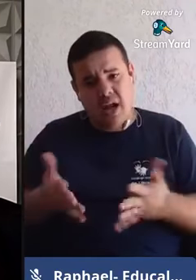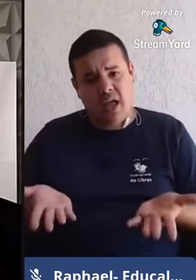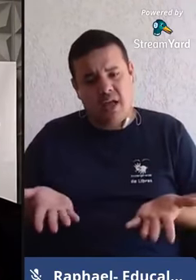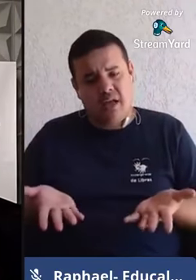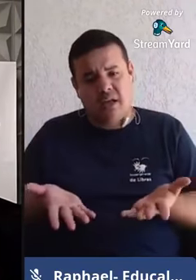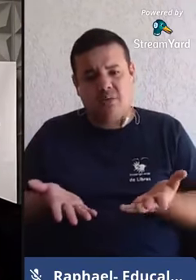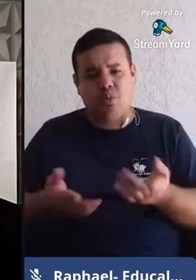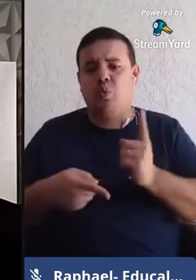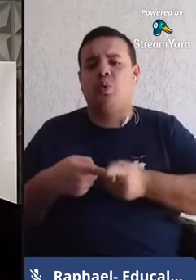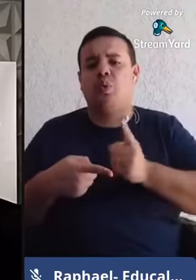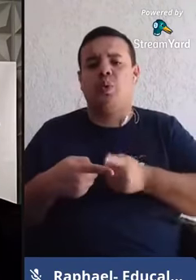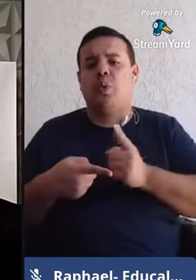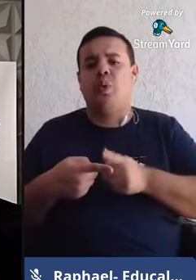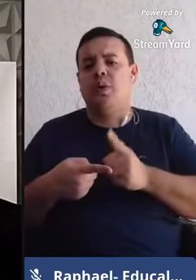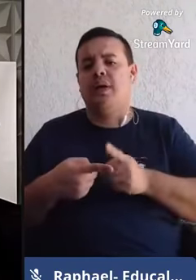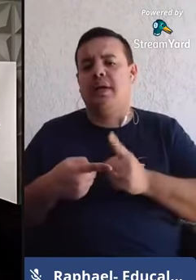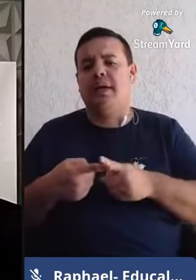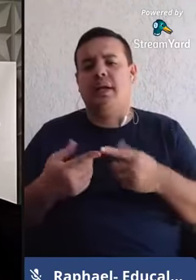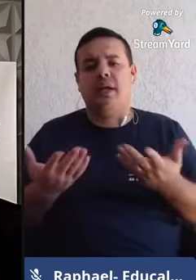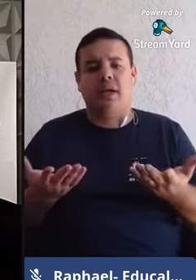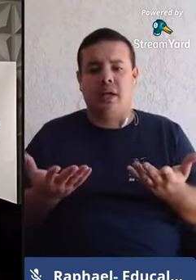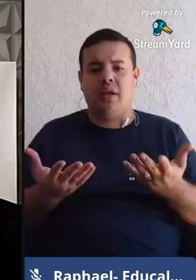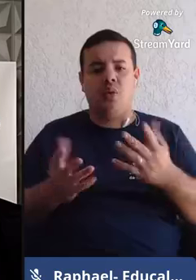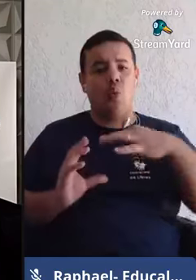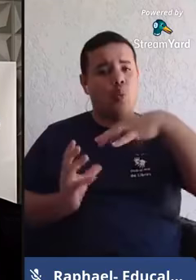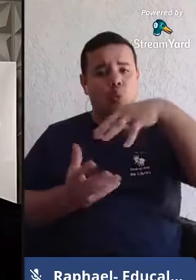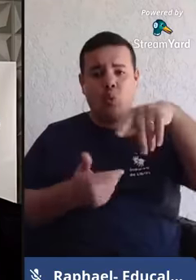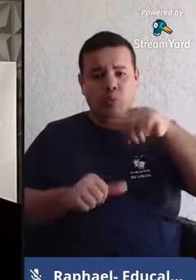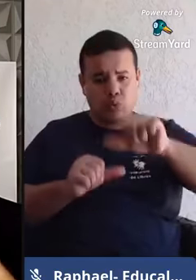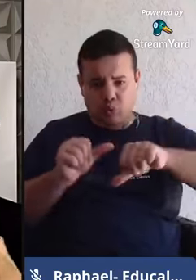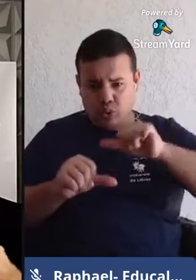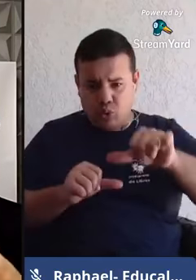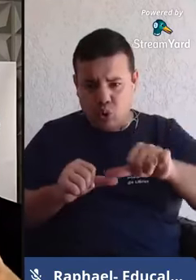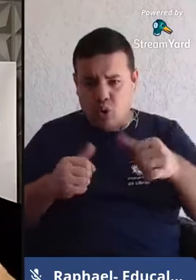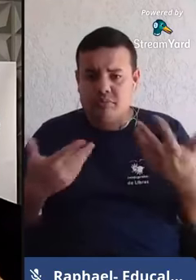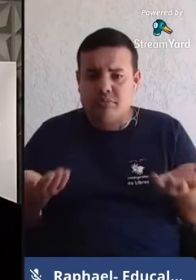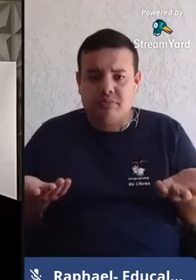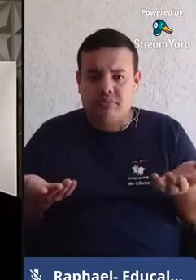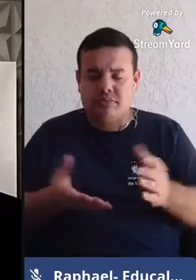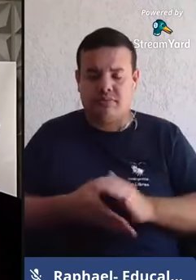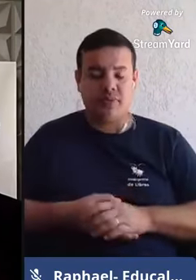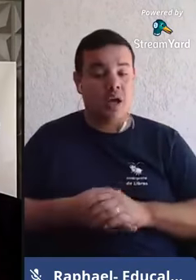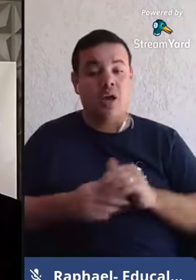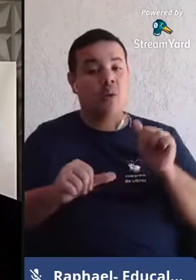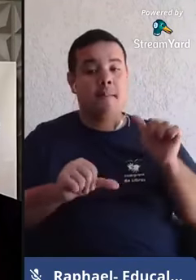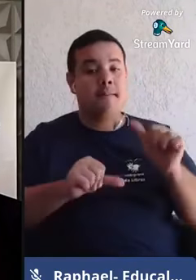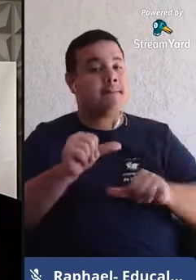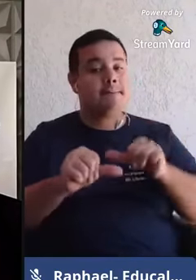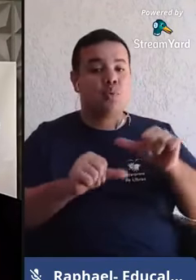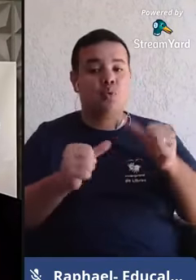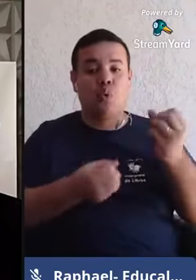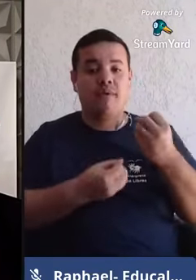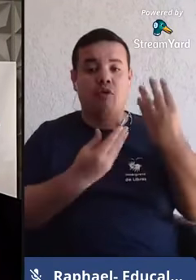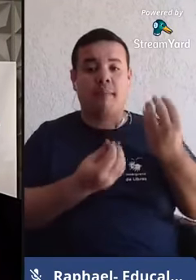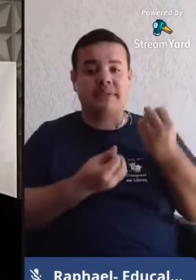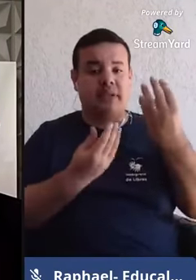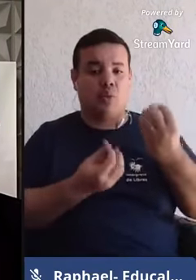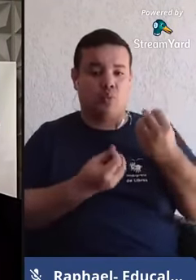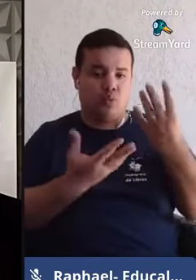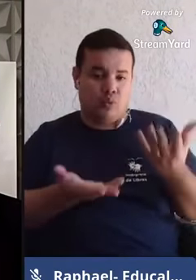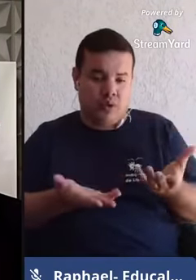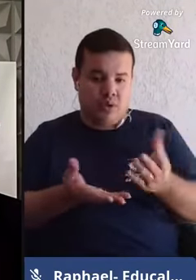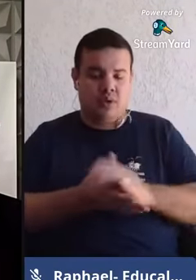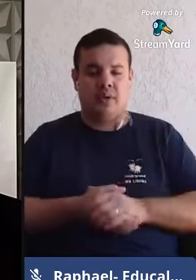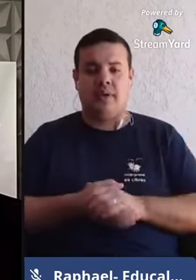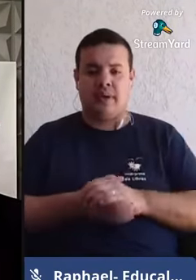Por que o mundo mudou? O que mudou foi a informação, né? Até então,